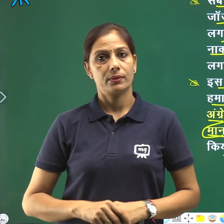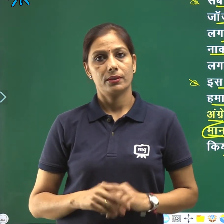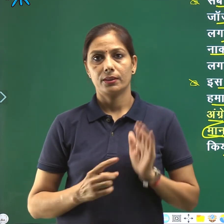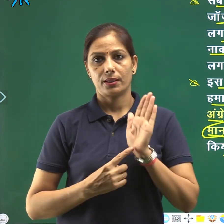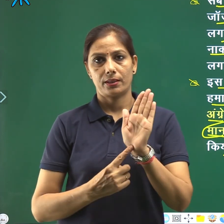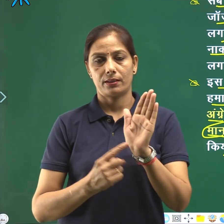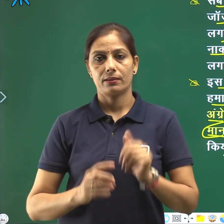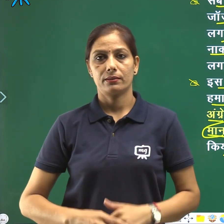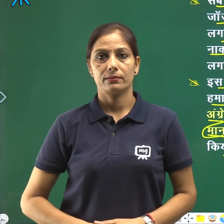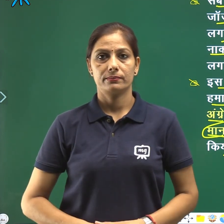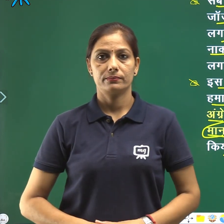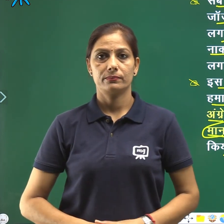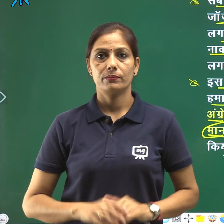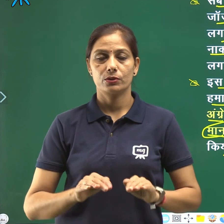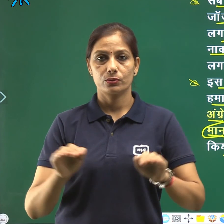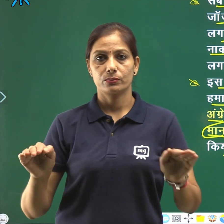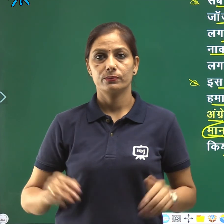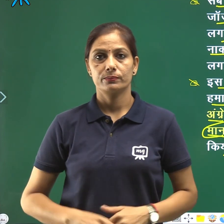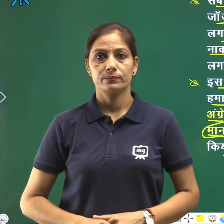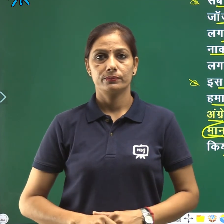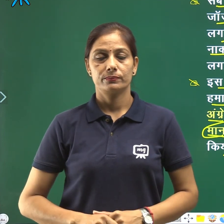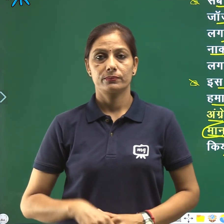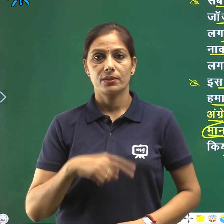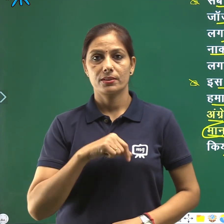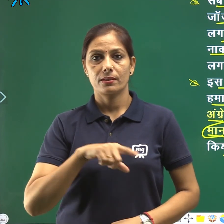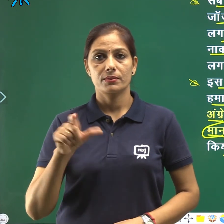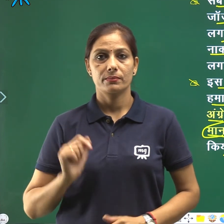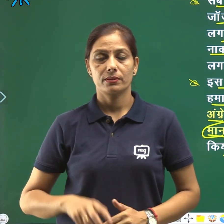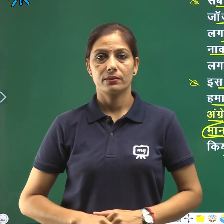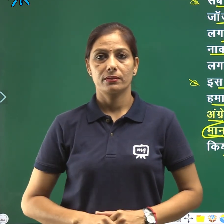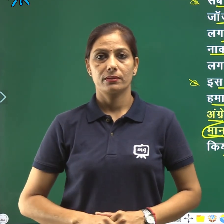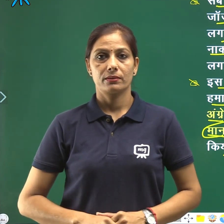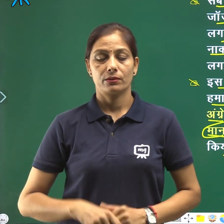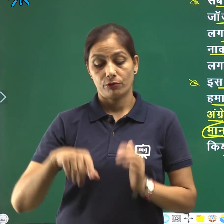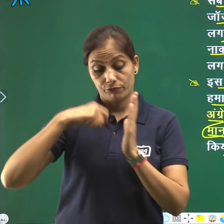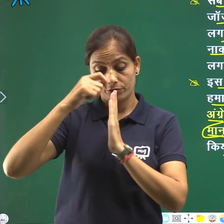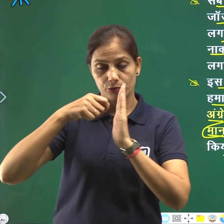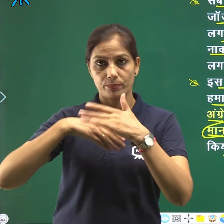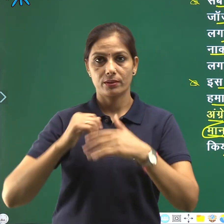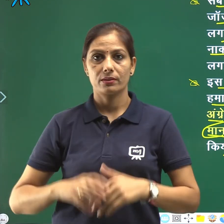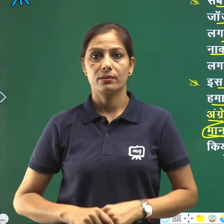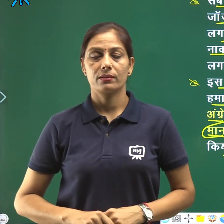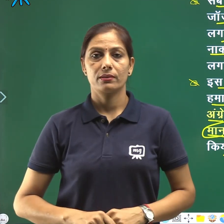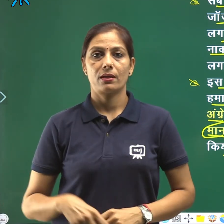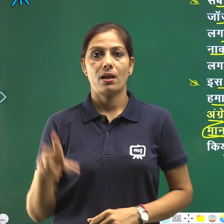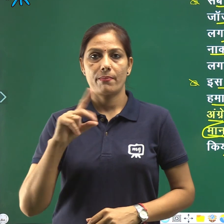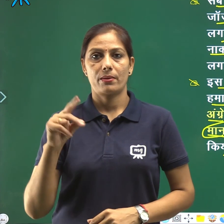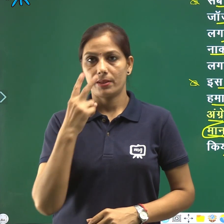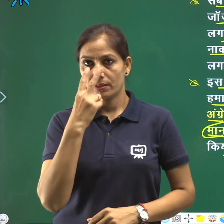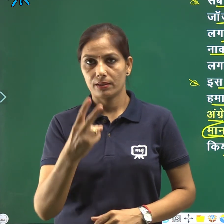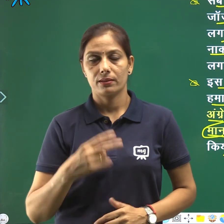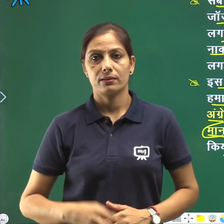है। बच्चों, इसे आप वीडियो में बार बार